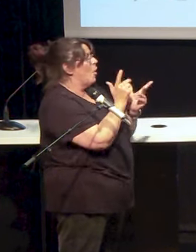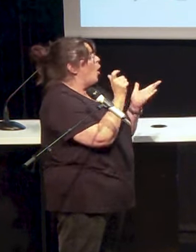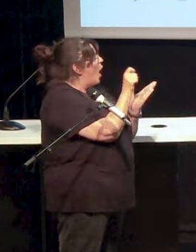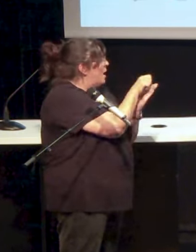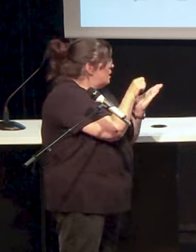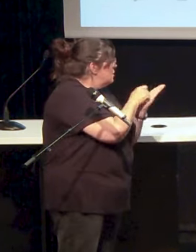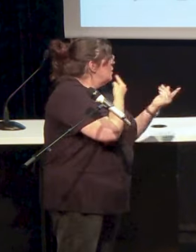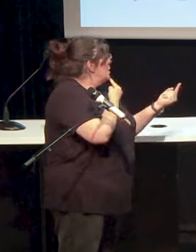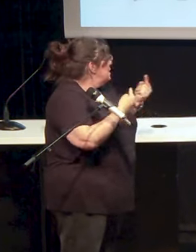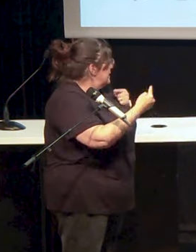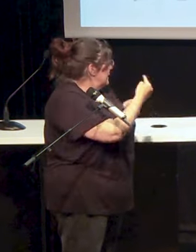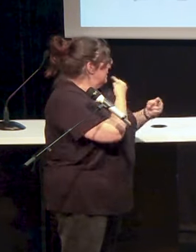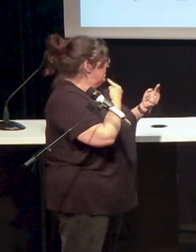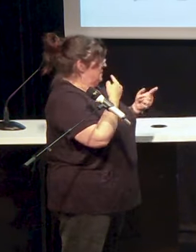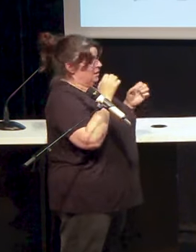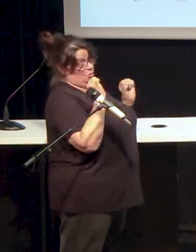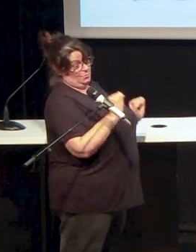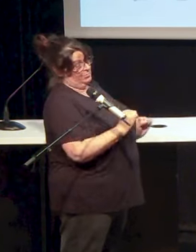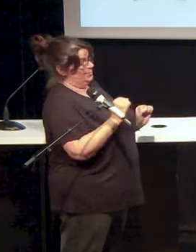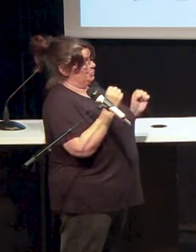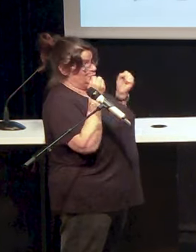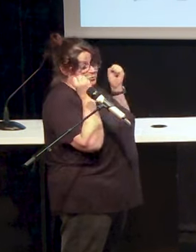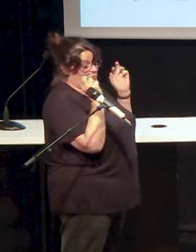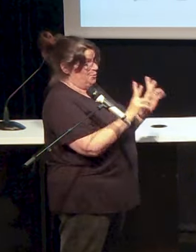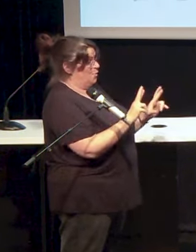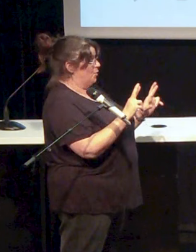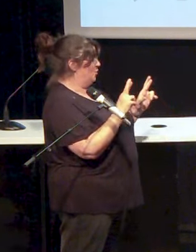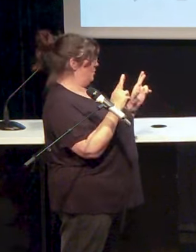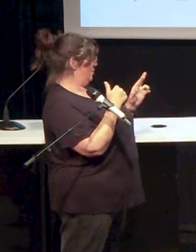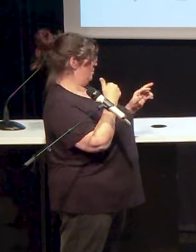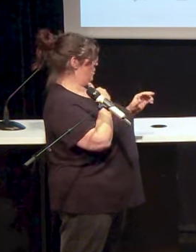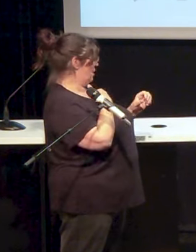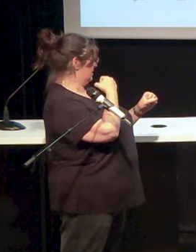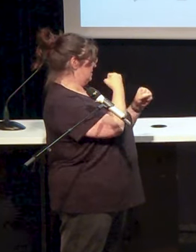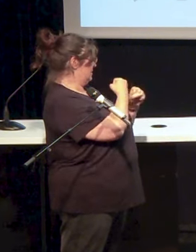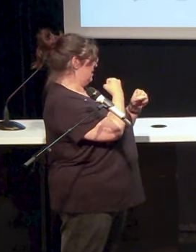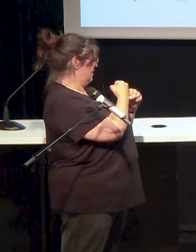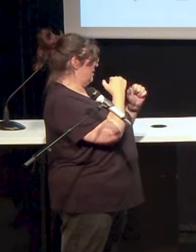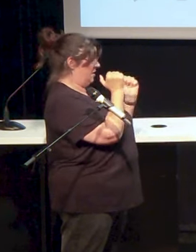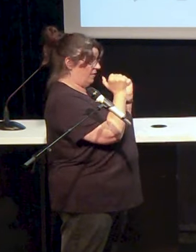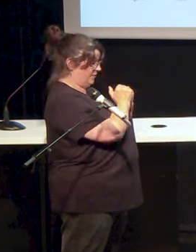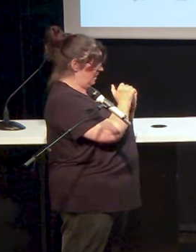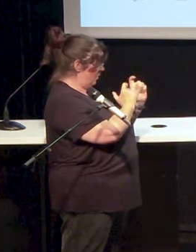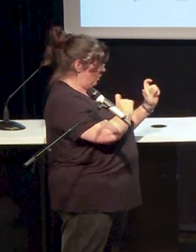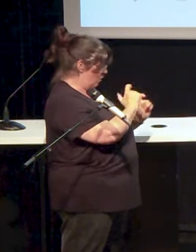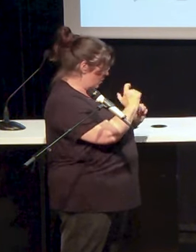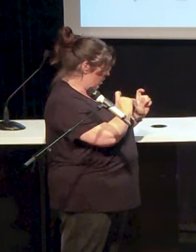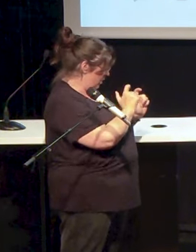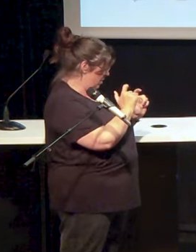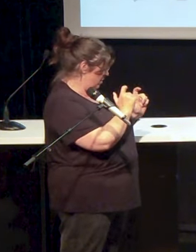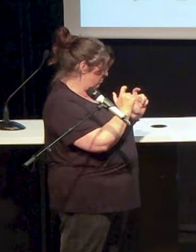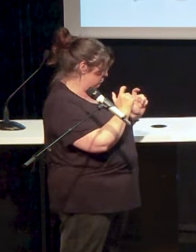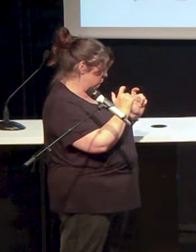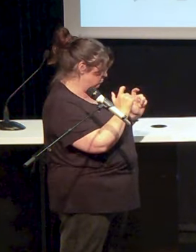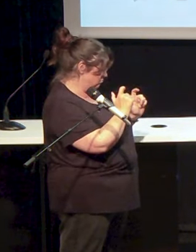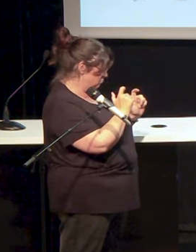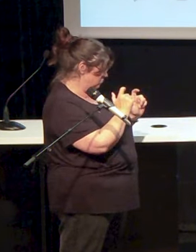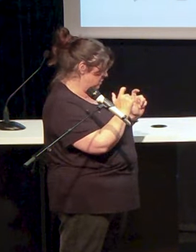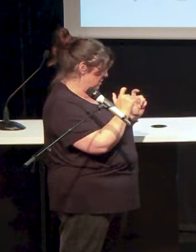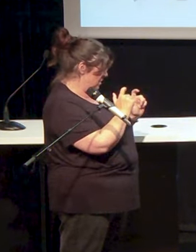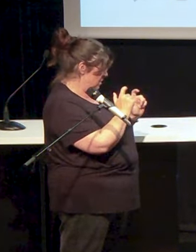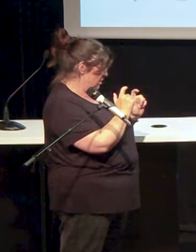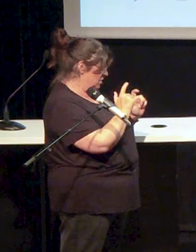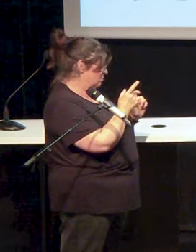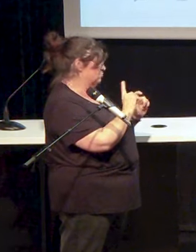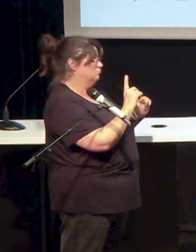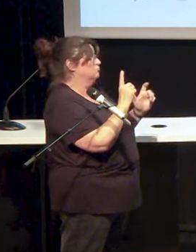Mais je peux vous assurer que je travaille aussi bien avec mes collègues qui ne sont pas en